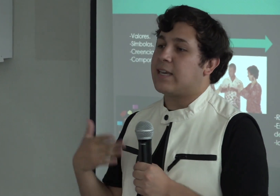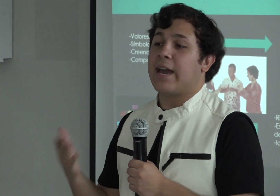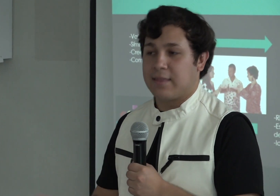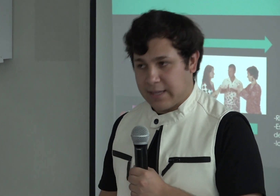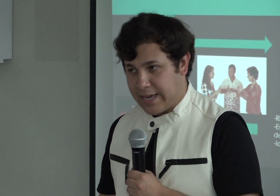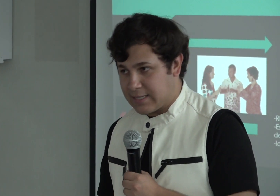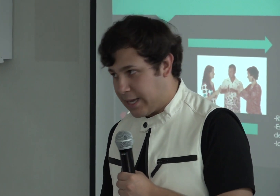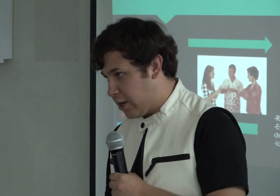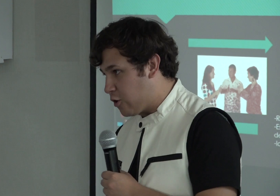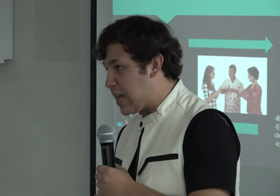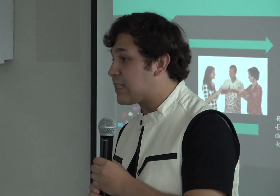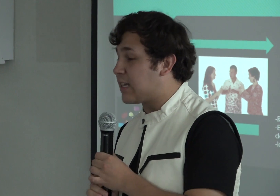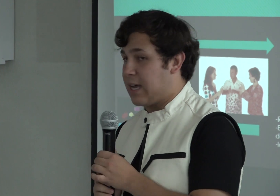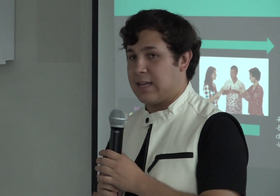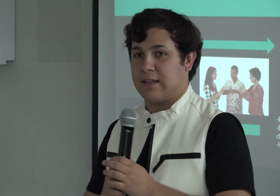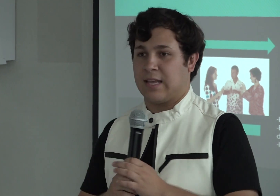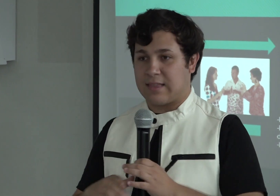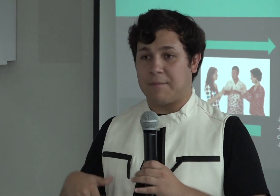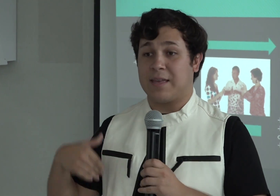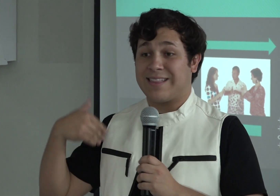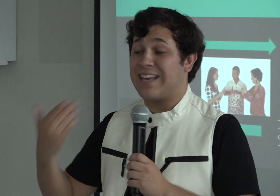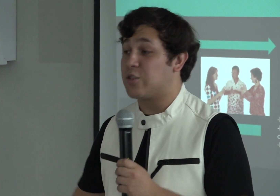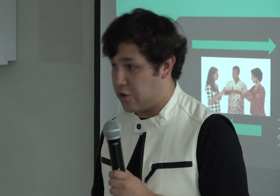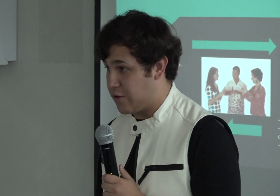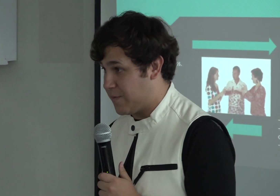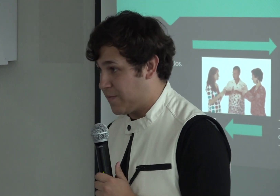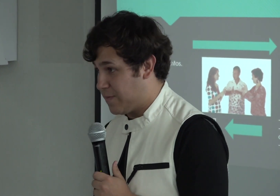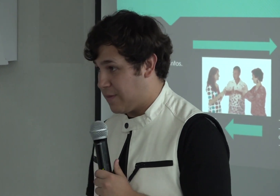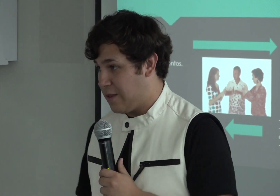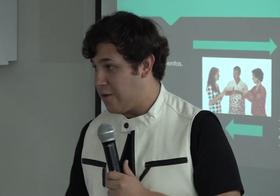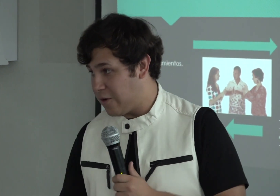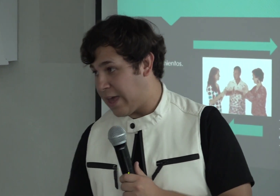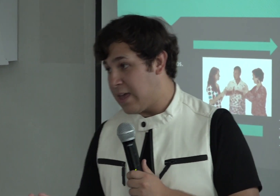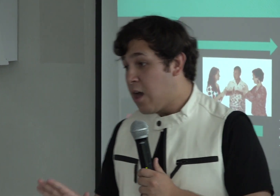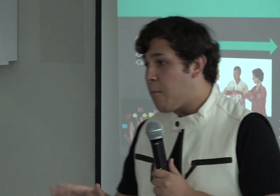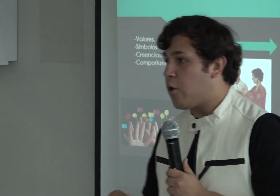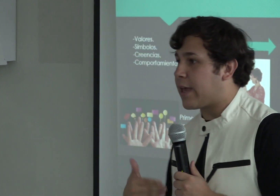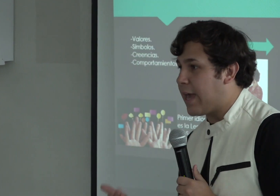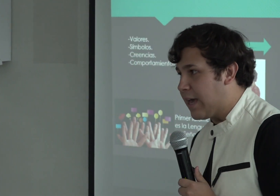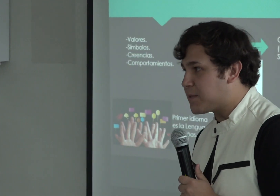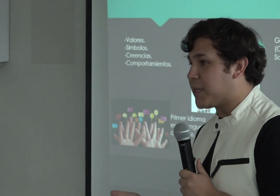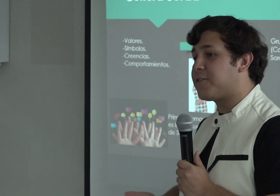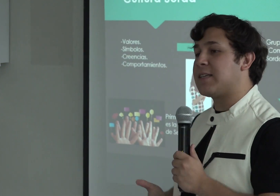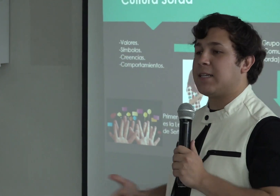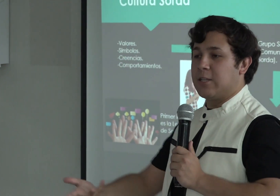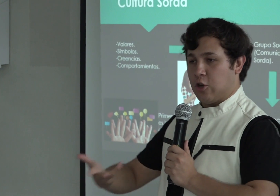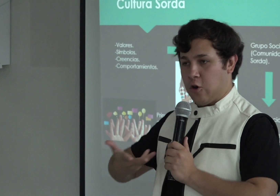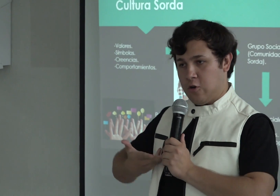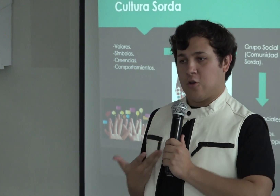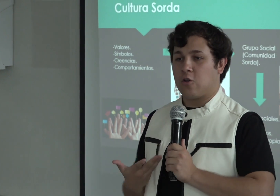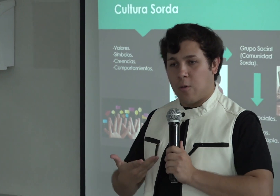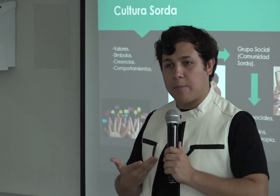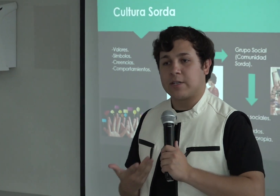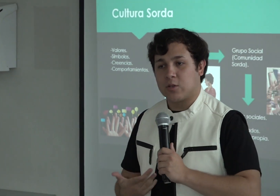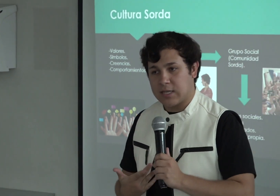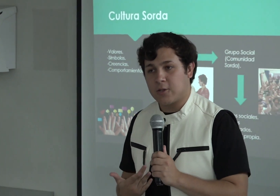desean que ese hijo nazca, que también sea sordo. ¿Ok? Porque es más fácil yo, como persona